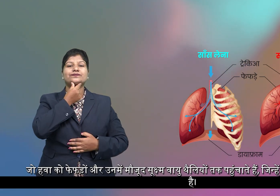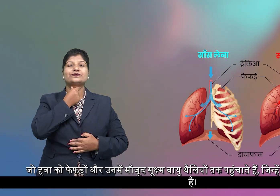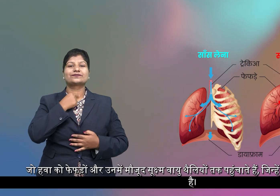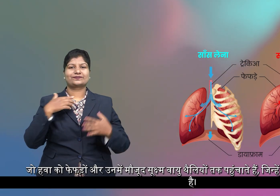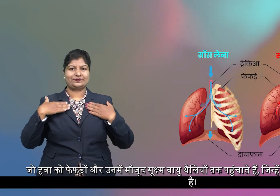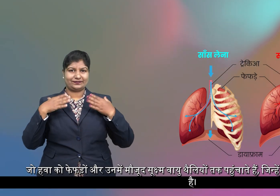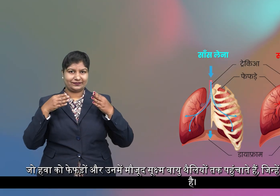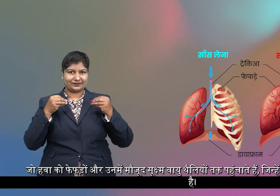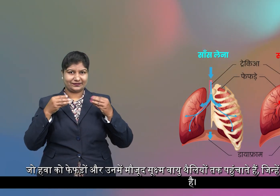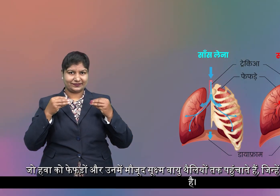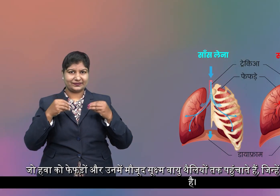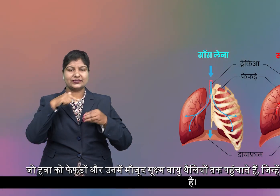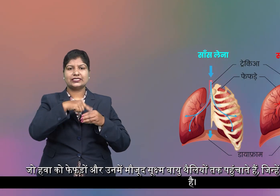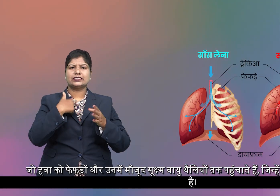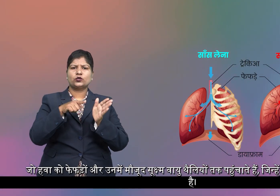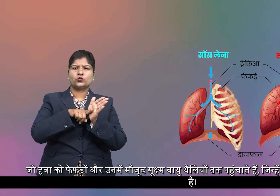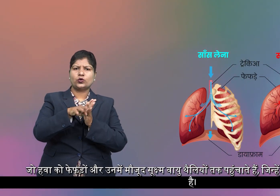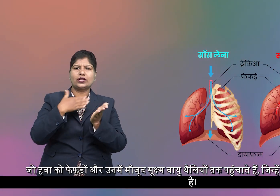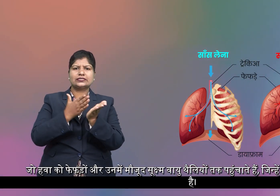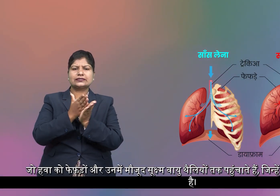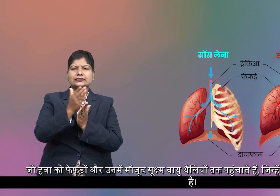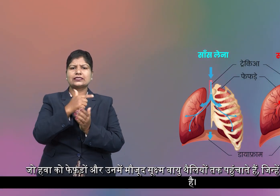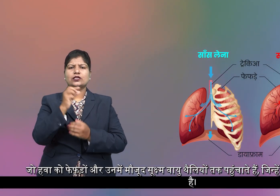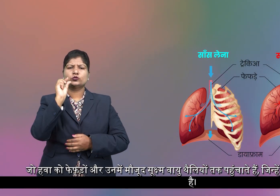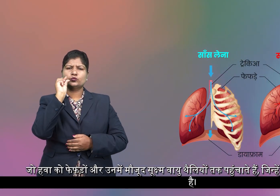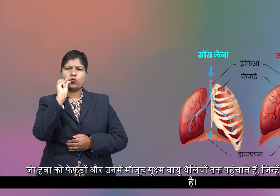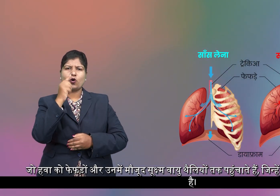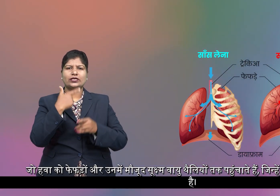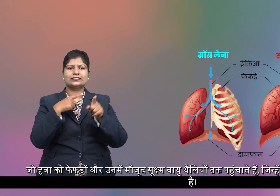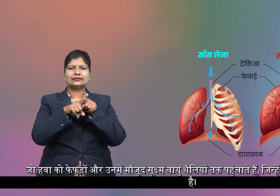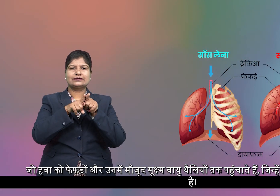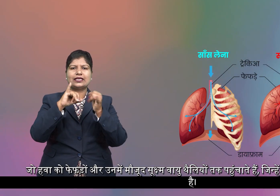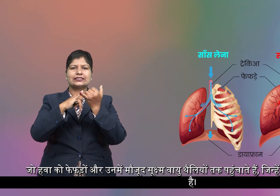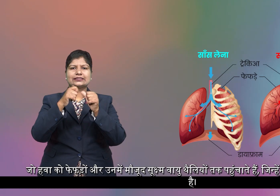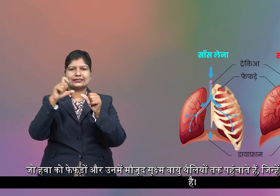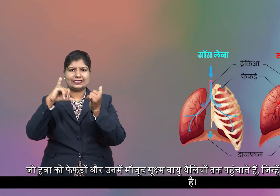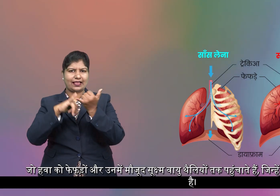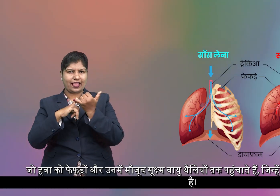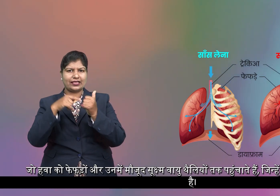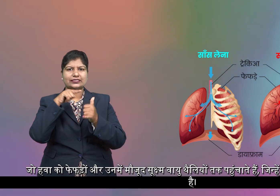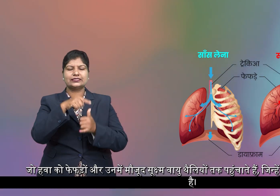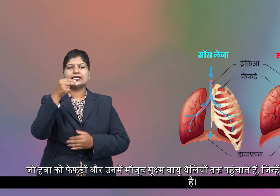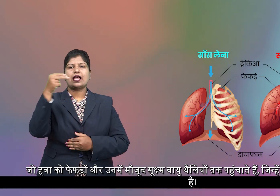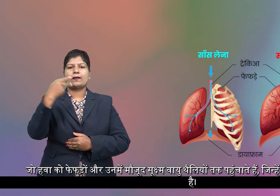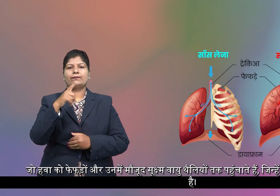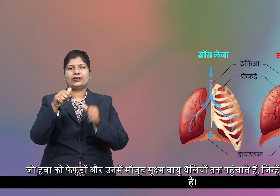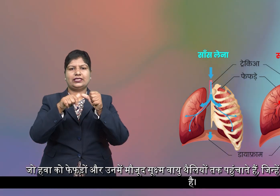फेफड़ों और उनमें मौजूद सूक्ष्म वायु थैलियों तक पहुंचाते हैं, जिन्हें